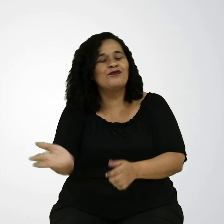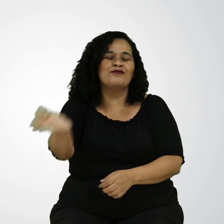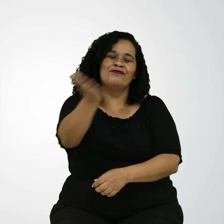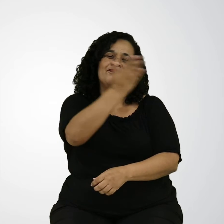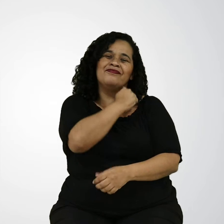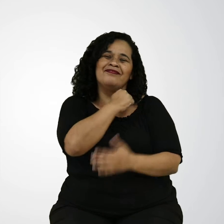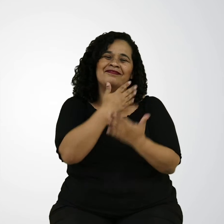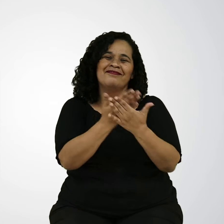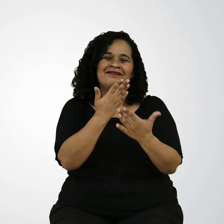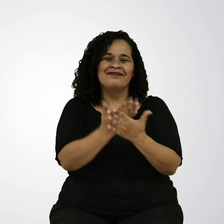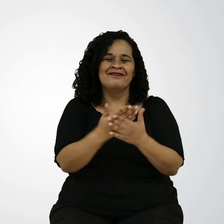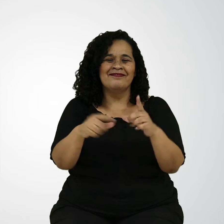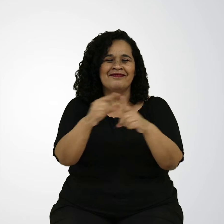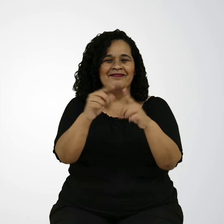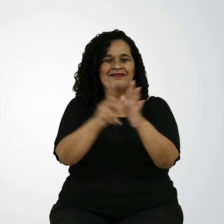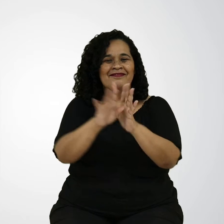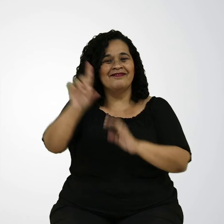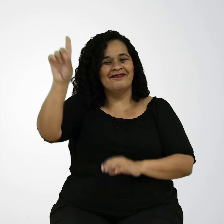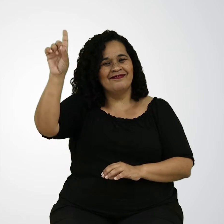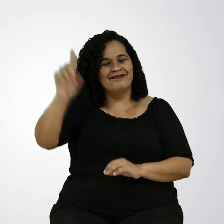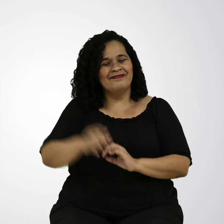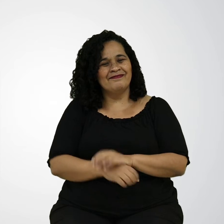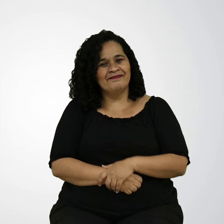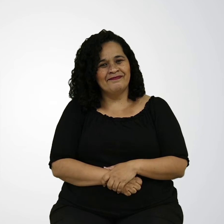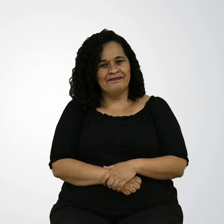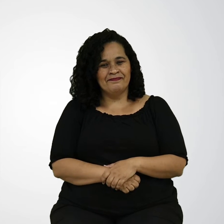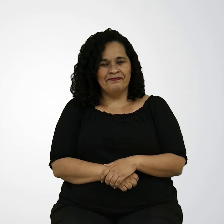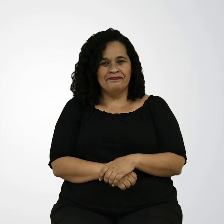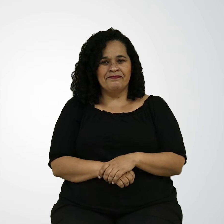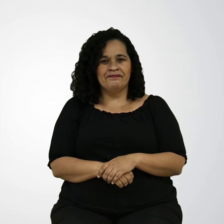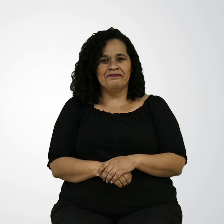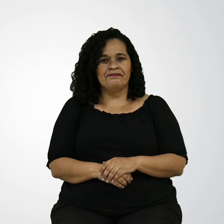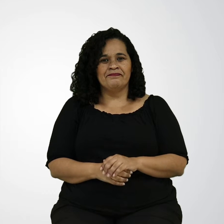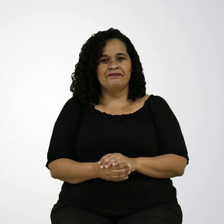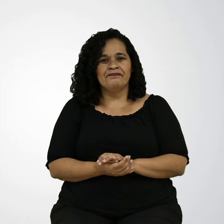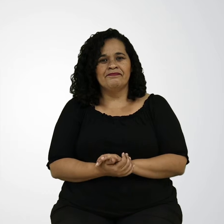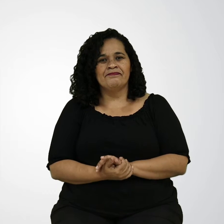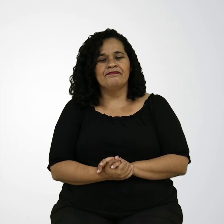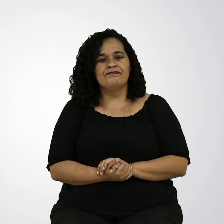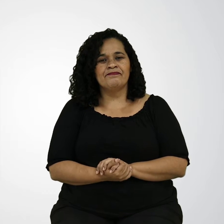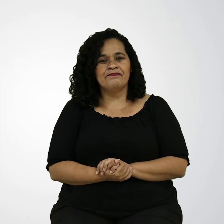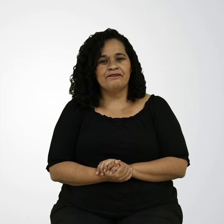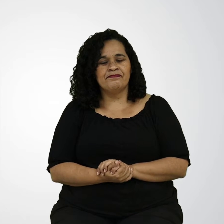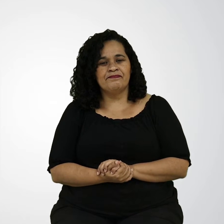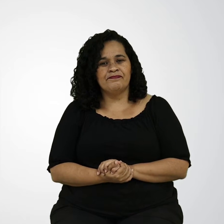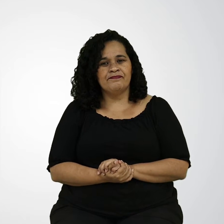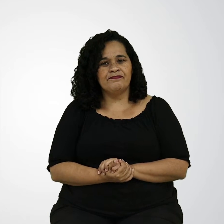juntos a palavra de Deus hoje.